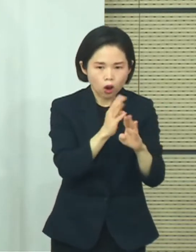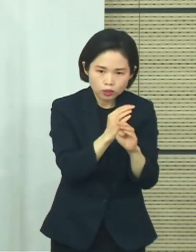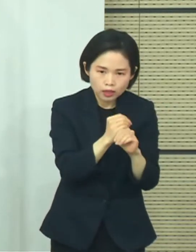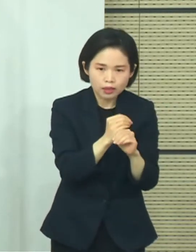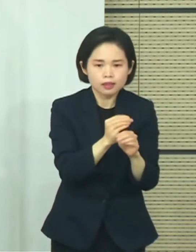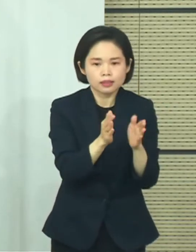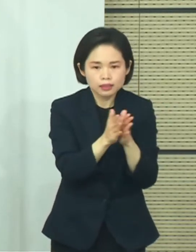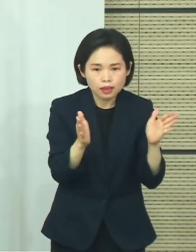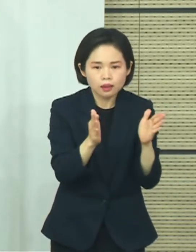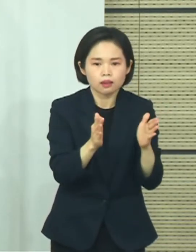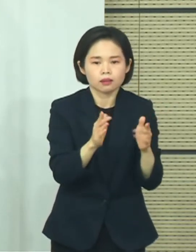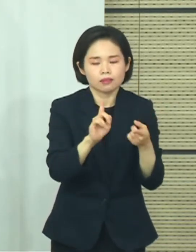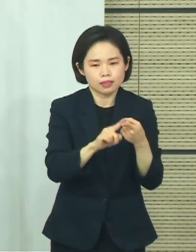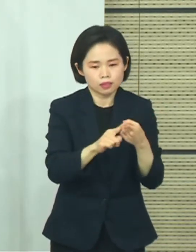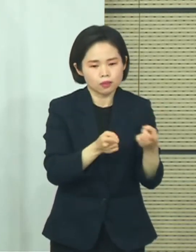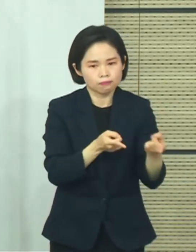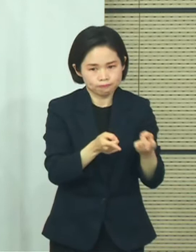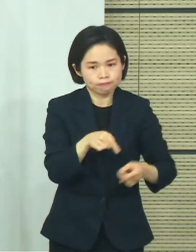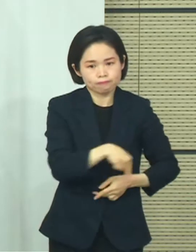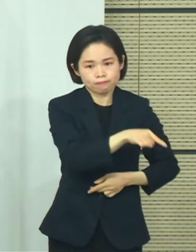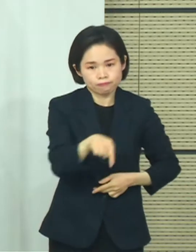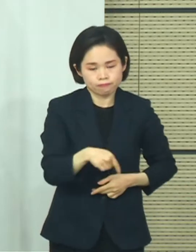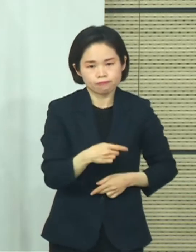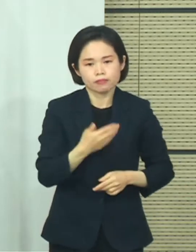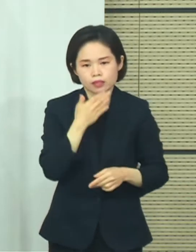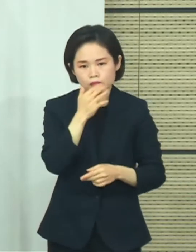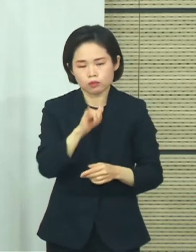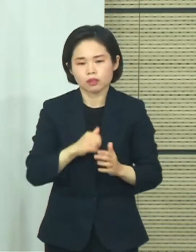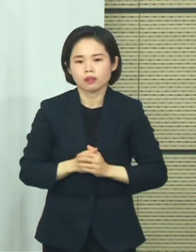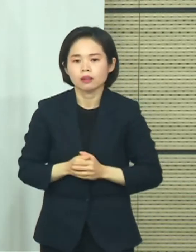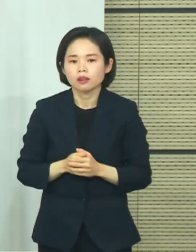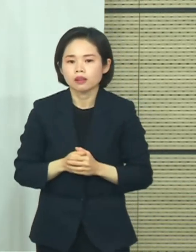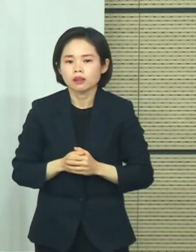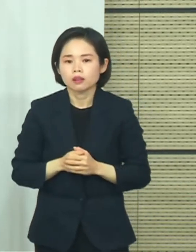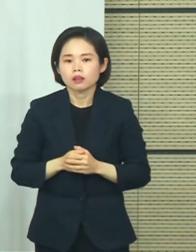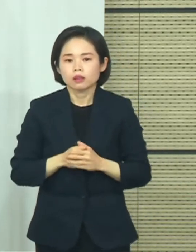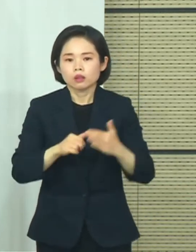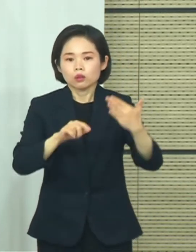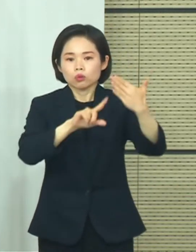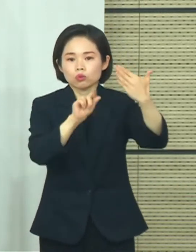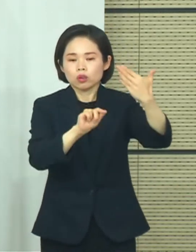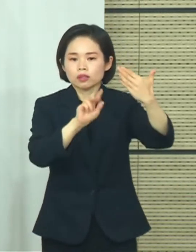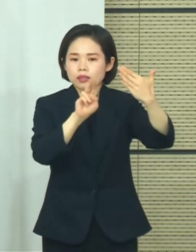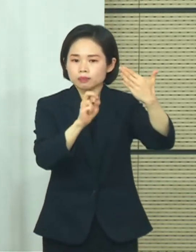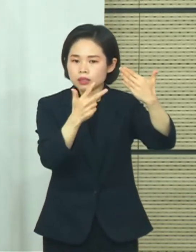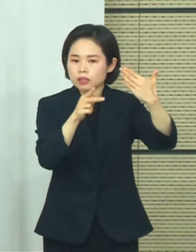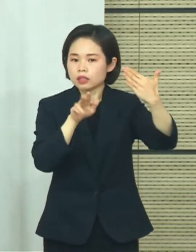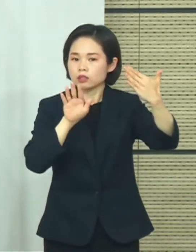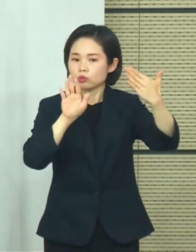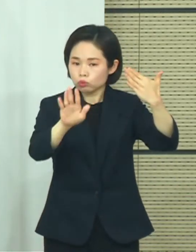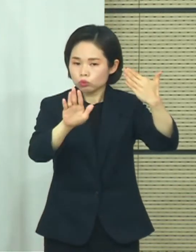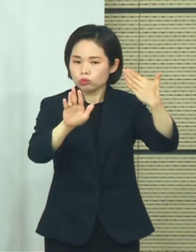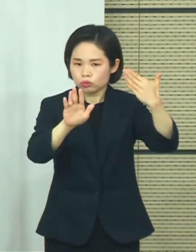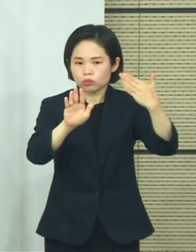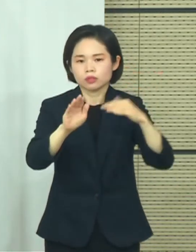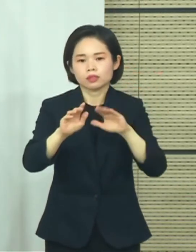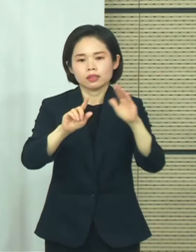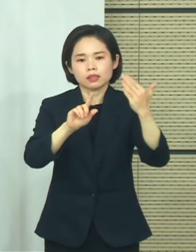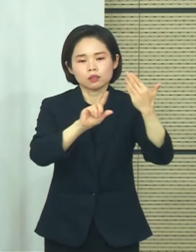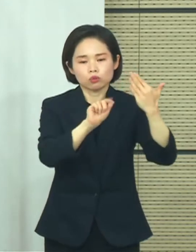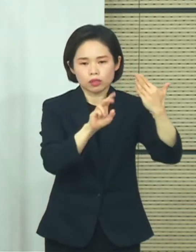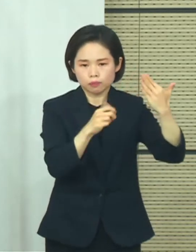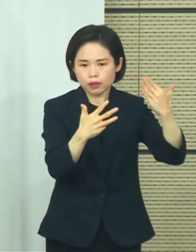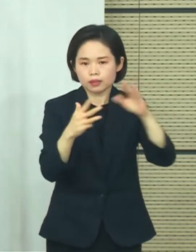천국에 그리 2기 2단계 조치 가 끝나는 9월 27일 이후 9월 28일부터 수월 11일까지 2주간 은